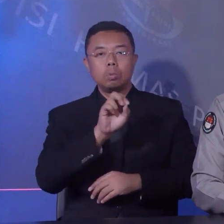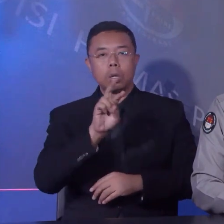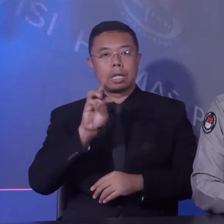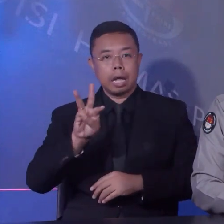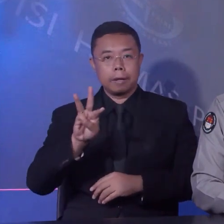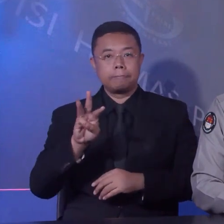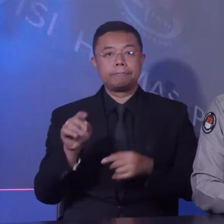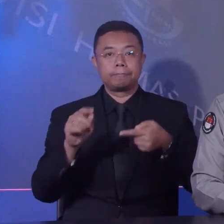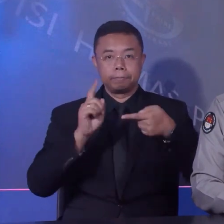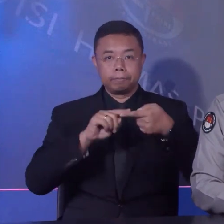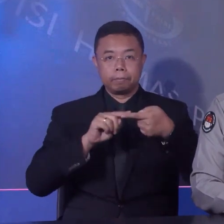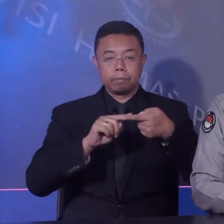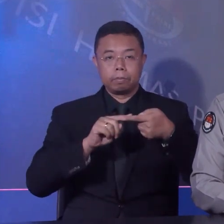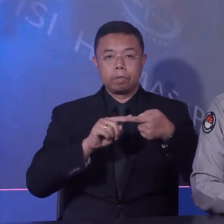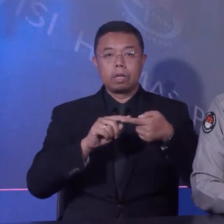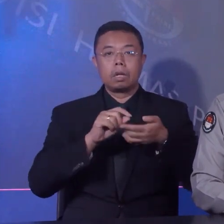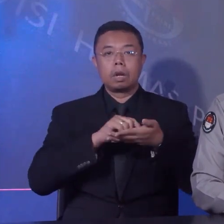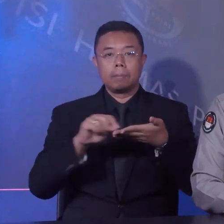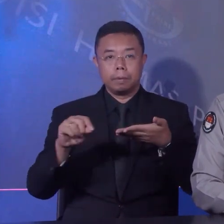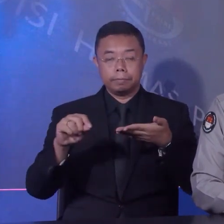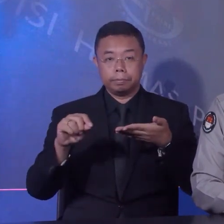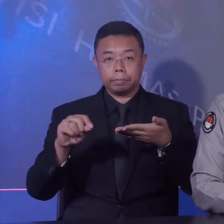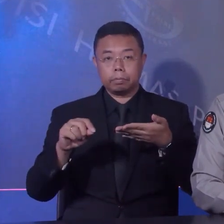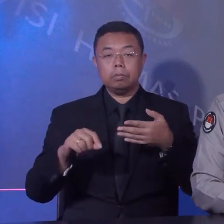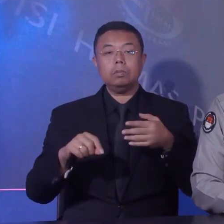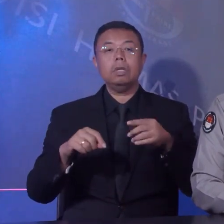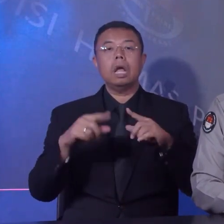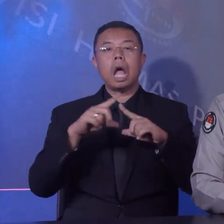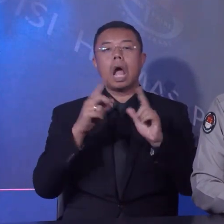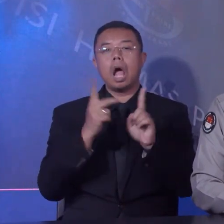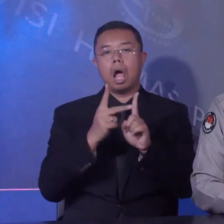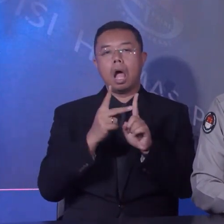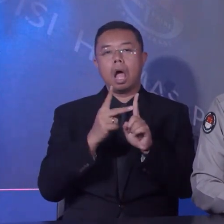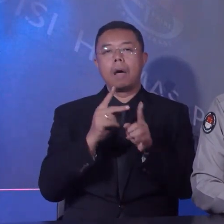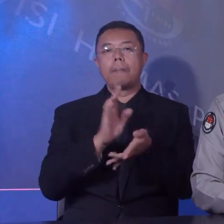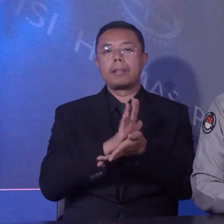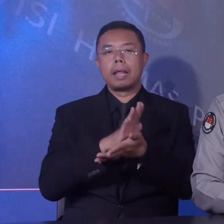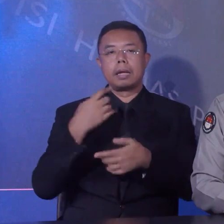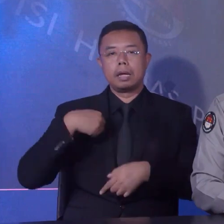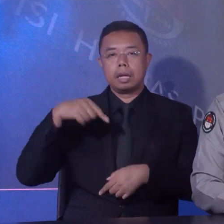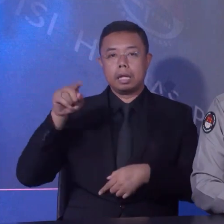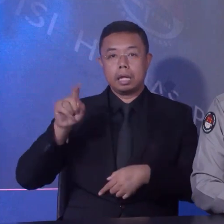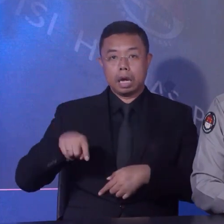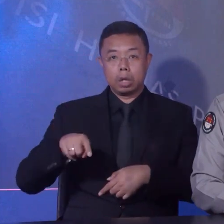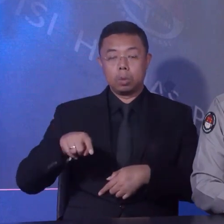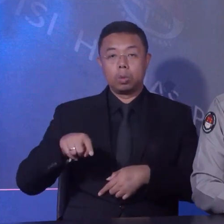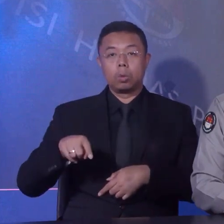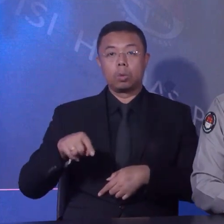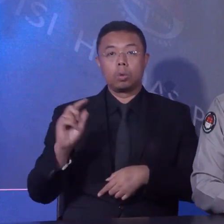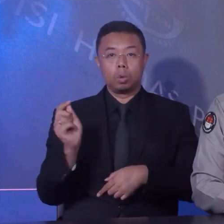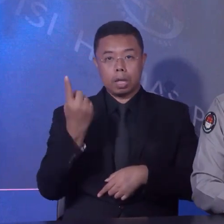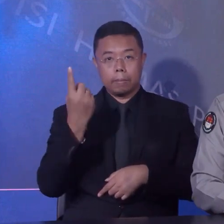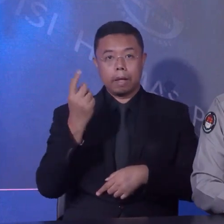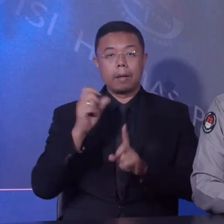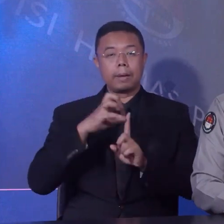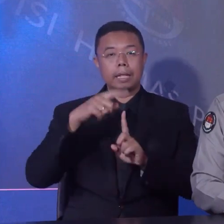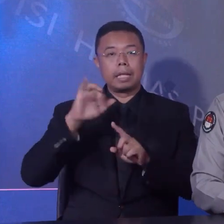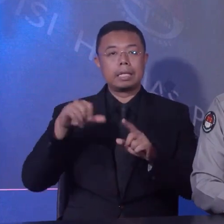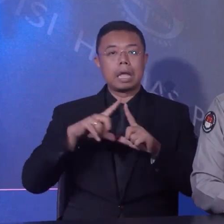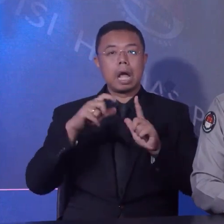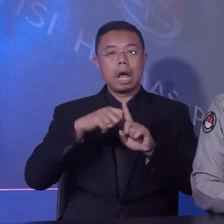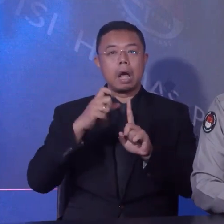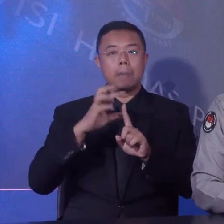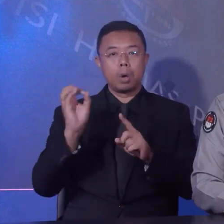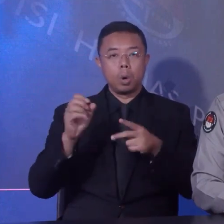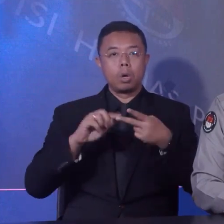2023 yaitu saudara aha mantan Dirut PT jakpro